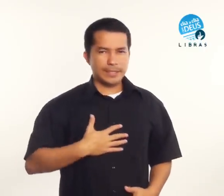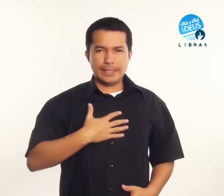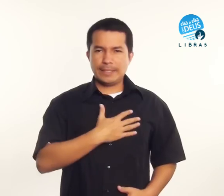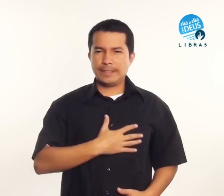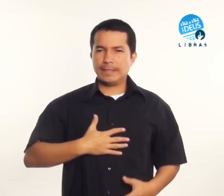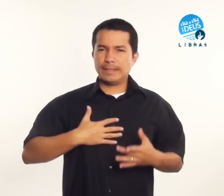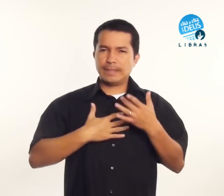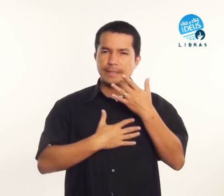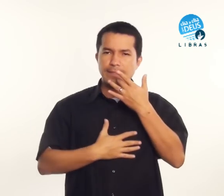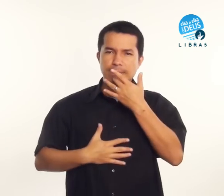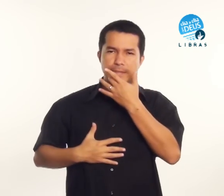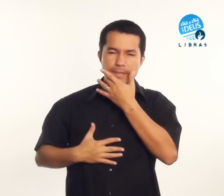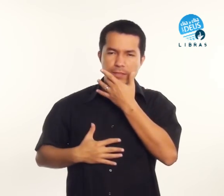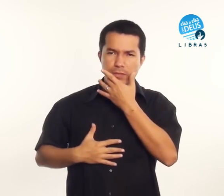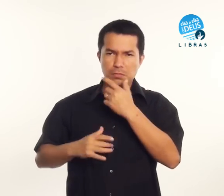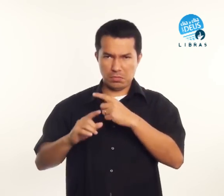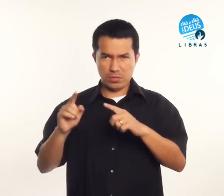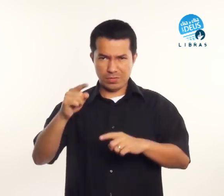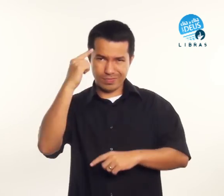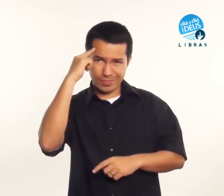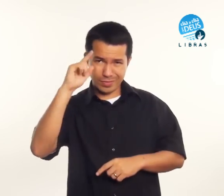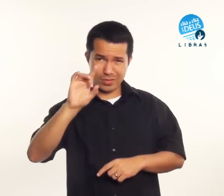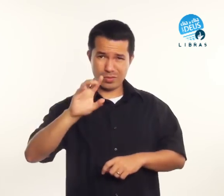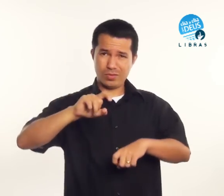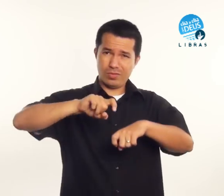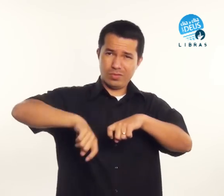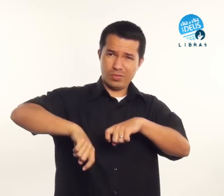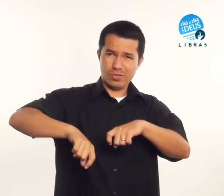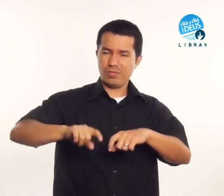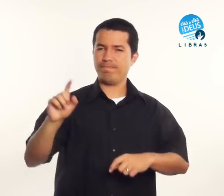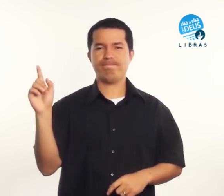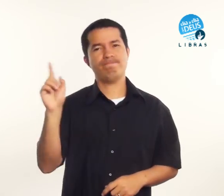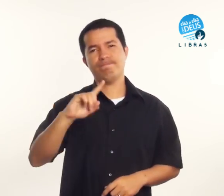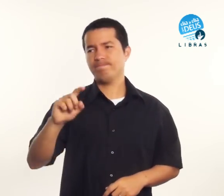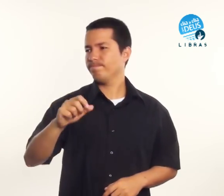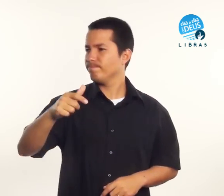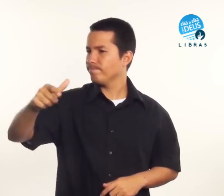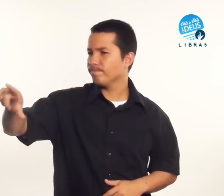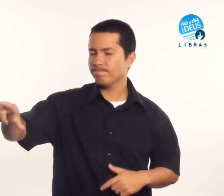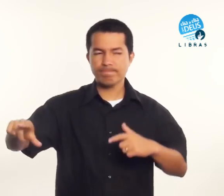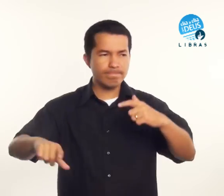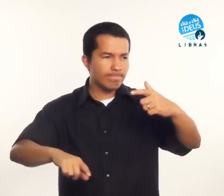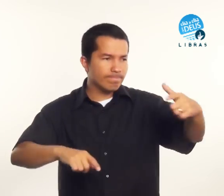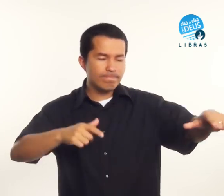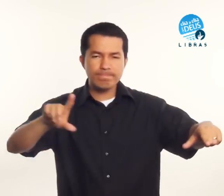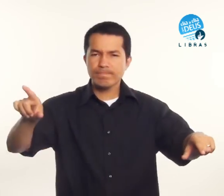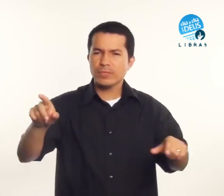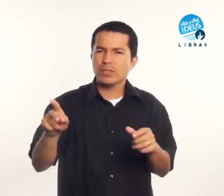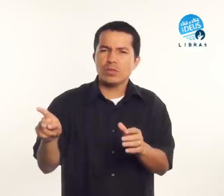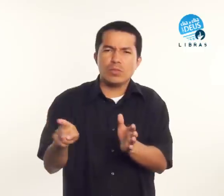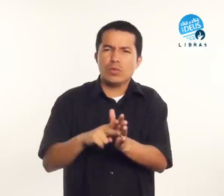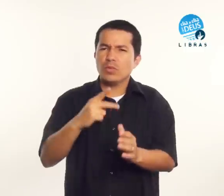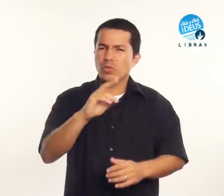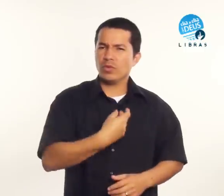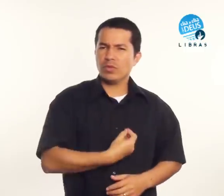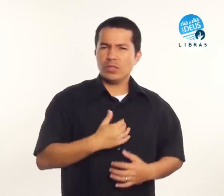curtir. E aí não é só a sexualidade, é tudo, qualquer área da vida. E normalmente a carne vai